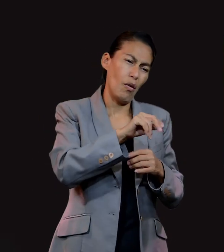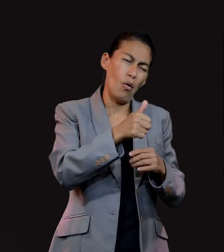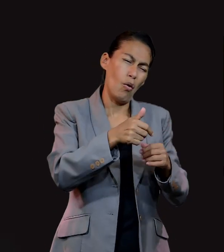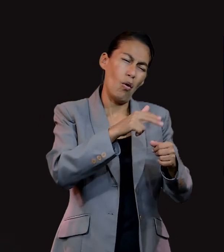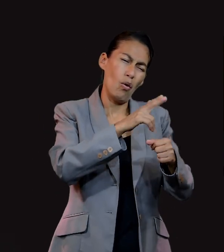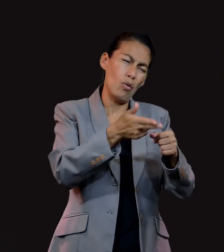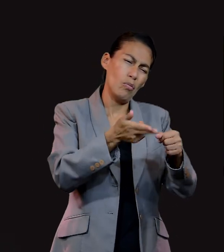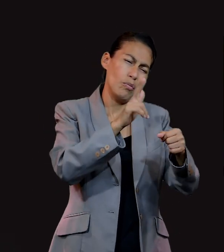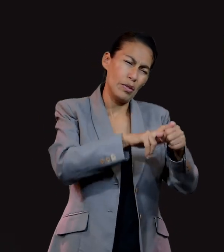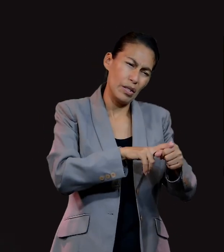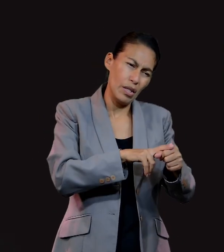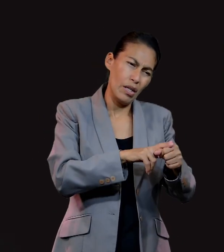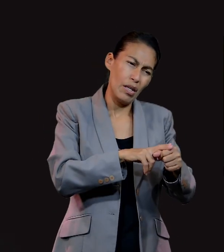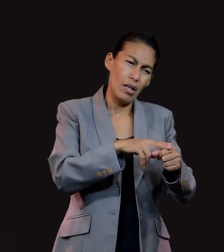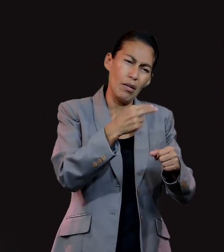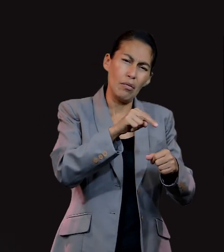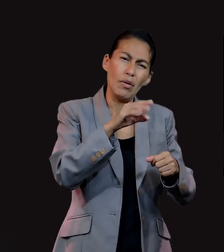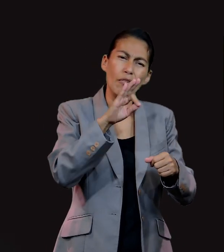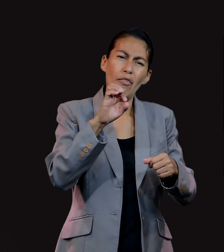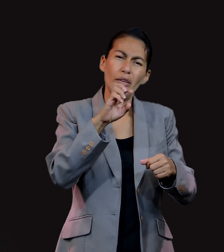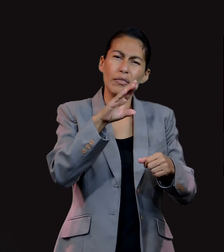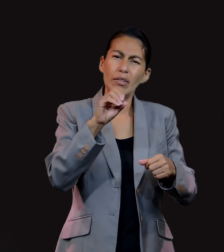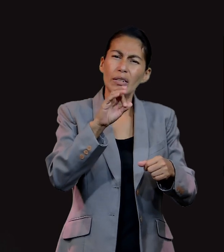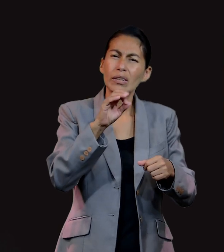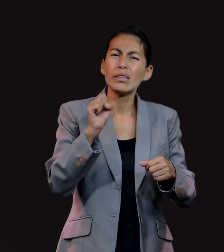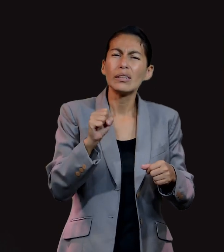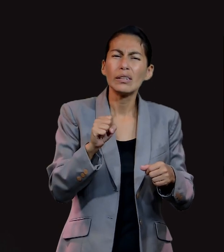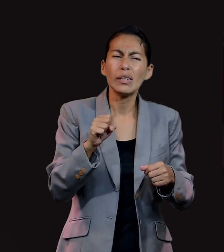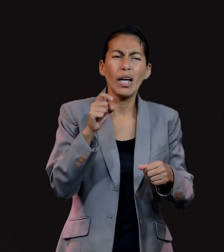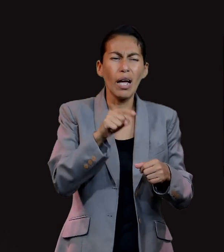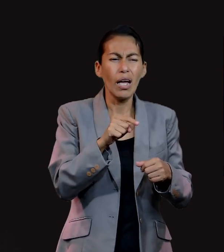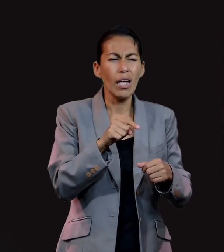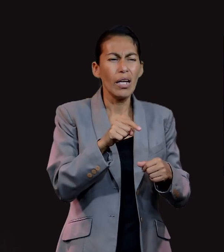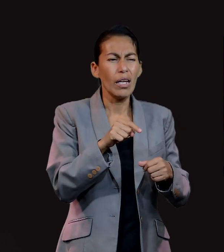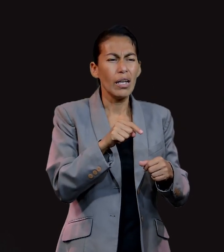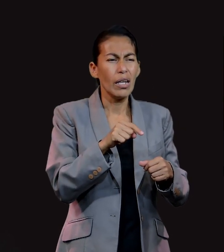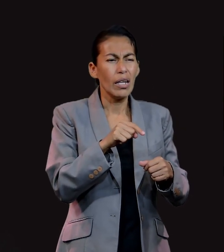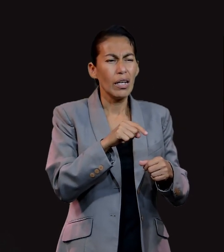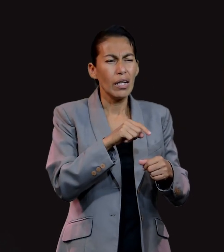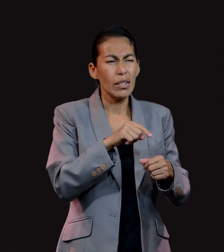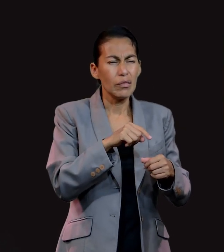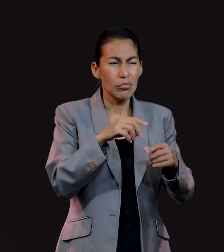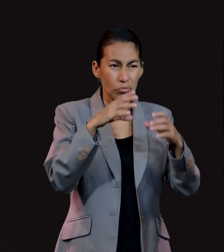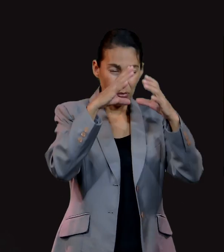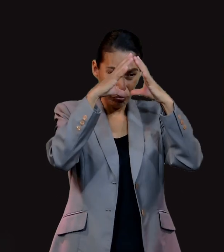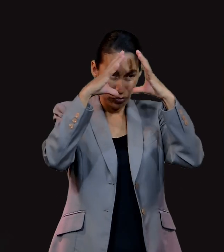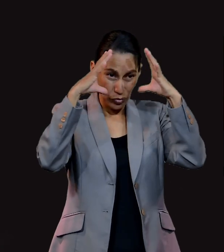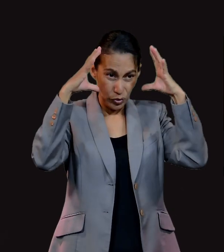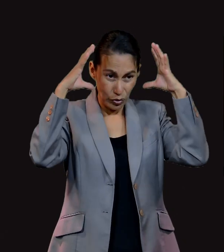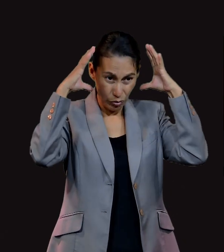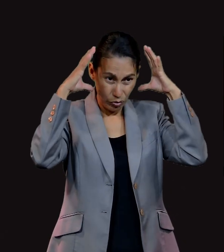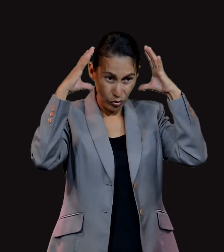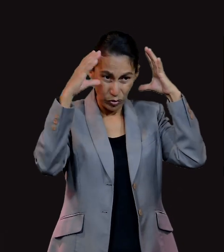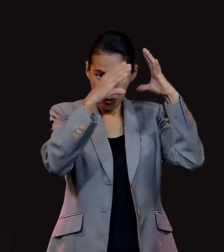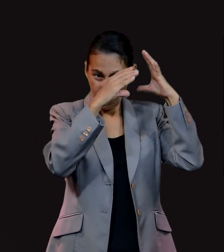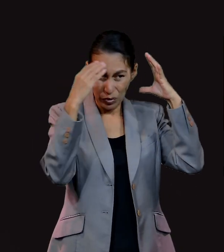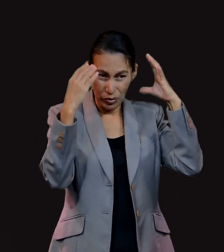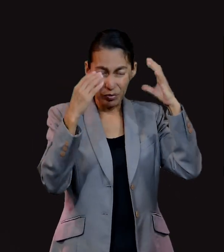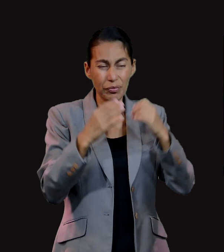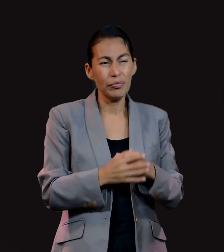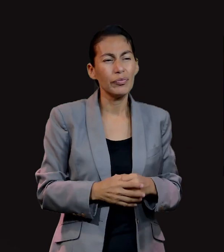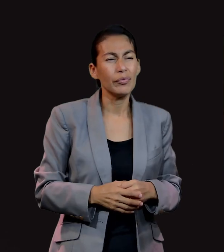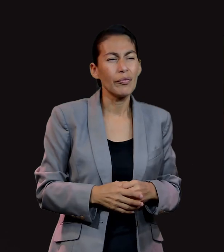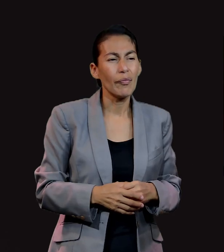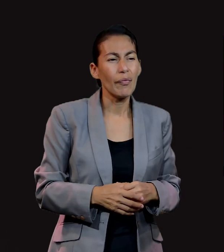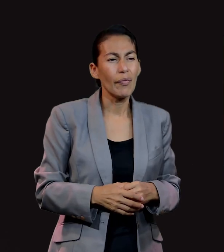a un hospital un hospital que se llama Fairfax en Virginia y y cuando llegaron ahí me hicieron una tomografía